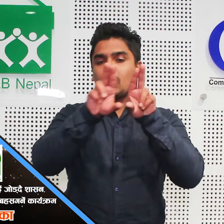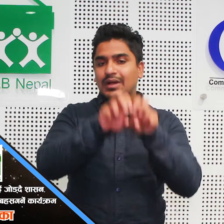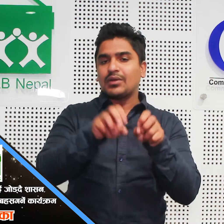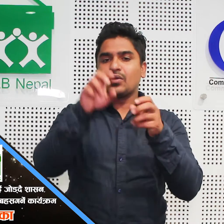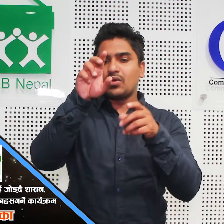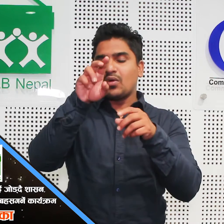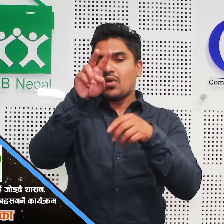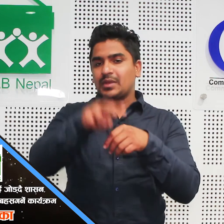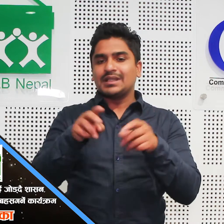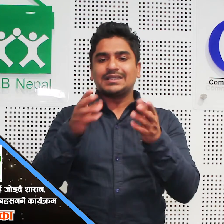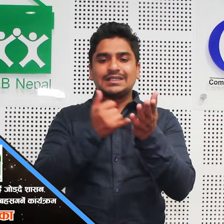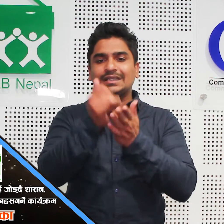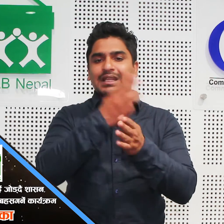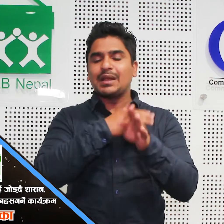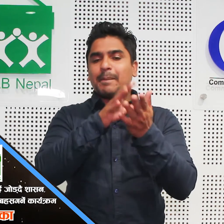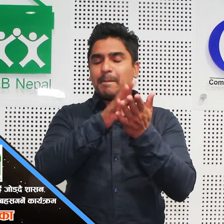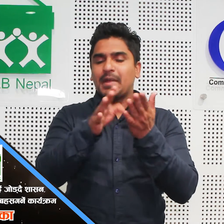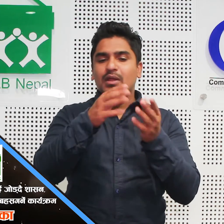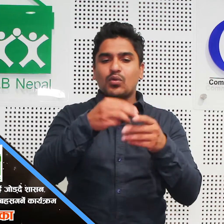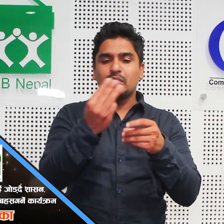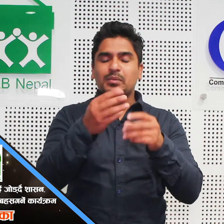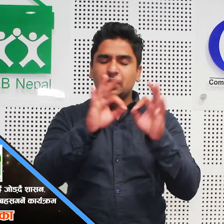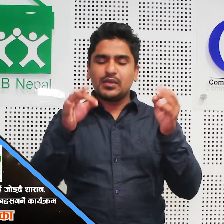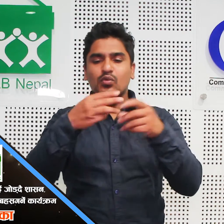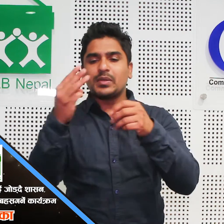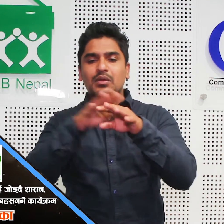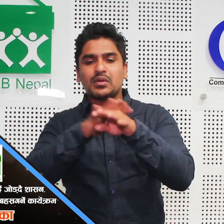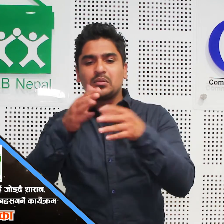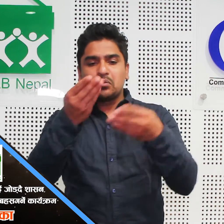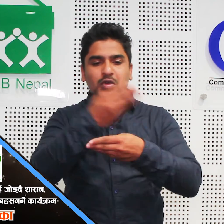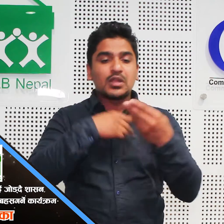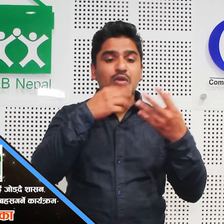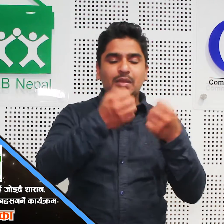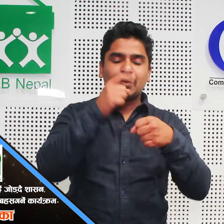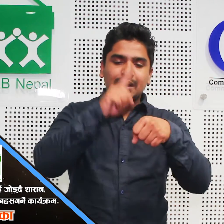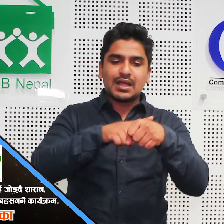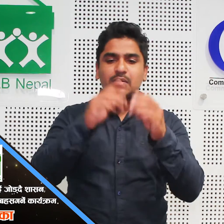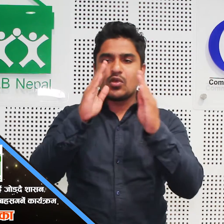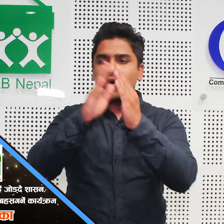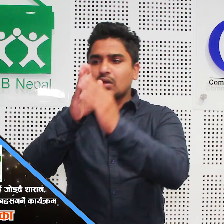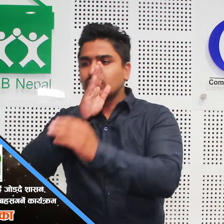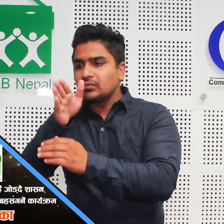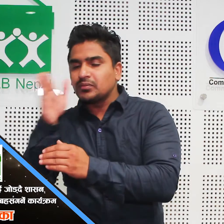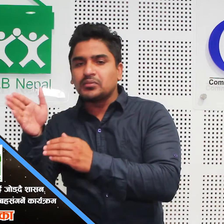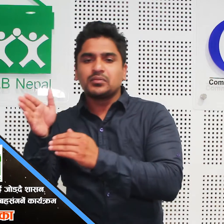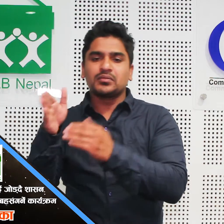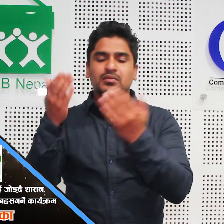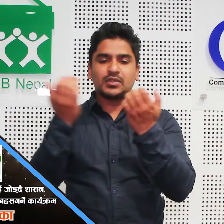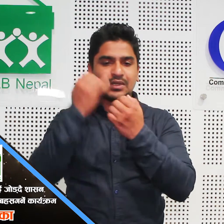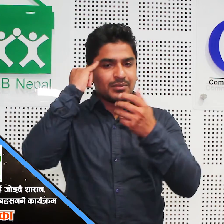चाहिँ किसानहरूद्वारा उत्पादित विभिन्न उत्पादनहरूले बजार नपाइरहेको अवस्थामा चाहिँ किसानहरूकै घरमा गएर वालिङ नगरपालिकाको कृषि प्राविधिकहरू किसानहरूकै